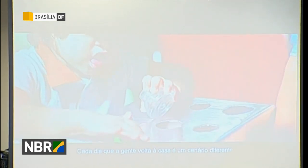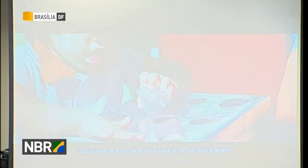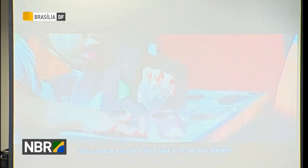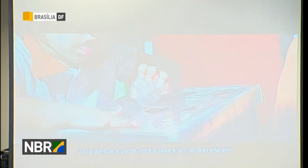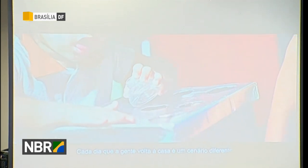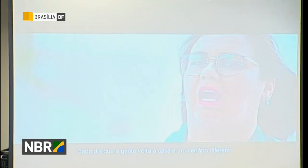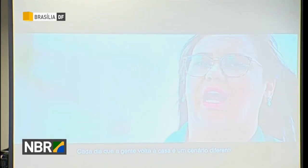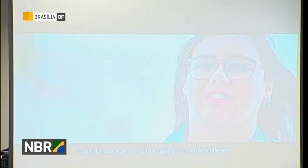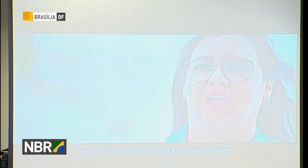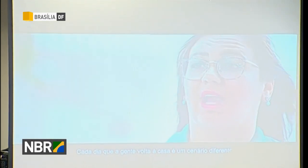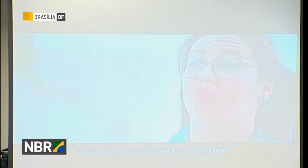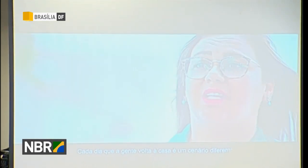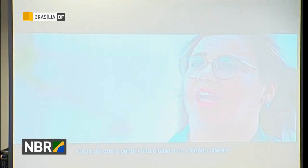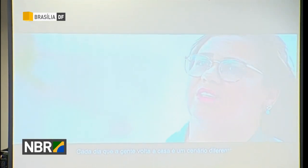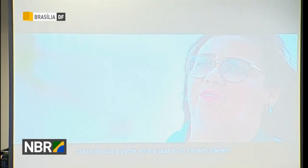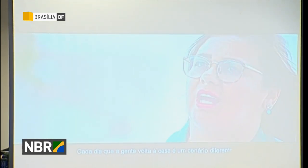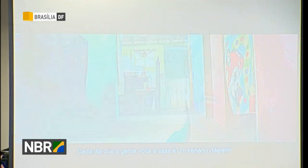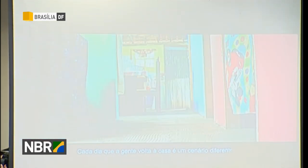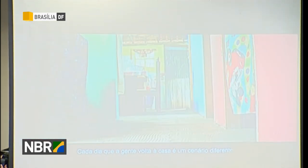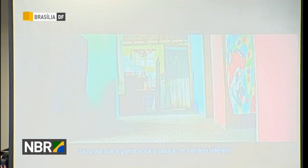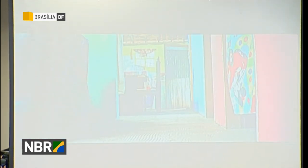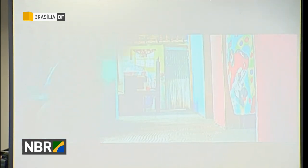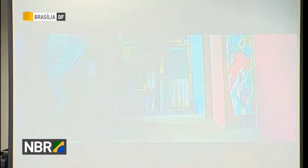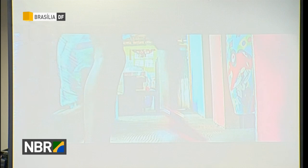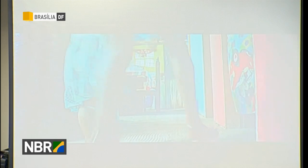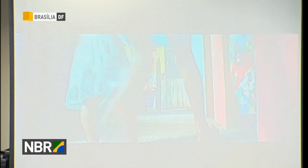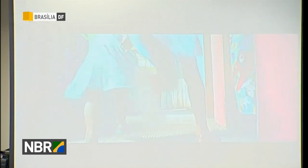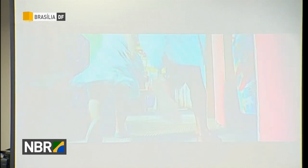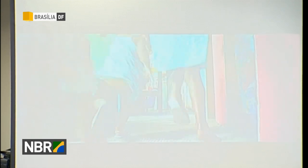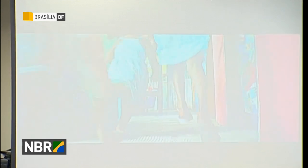que a gente volta à casa é um cenário diferente.